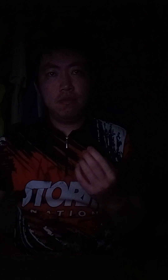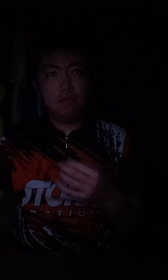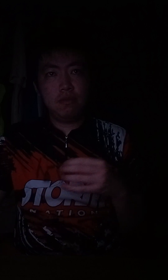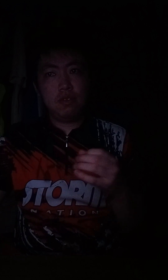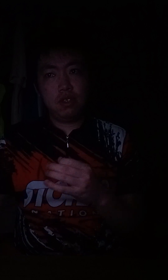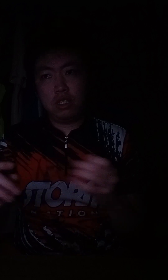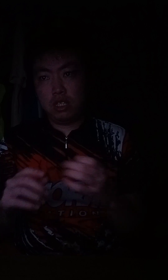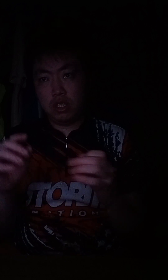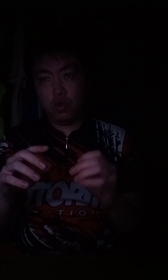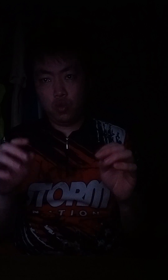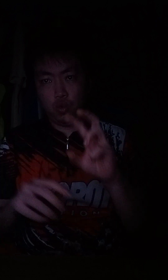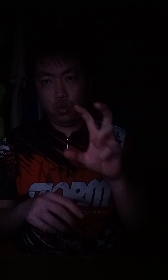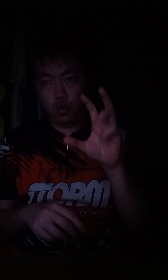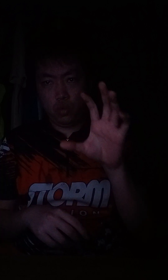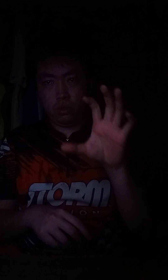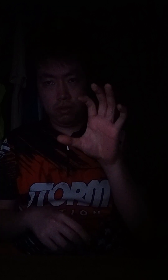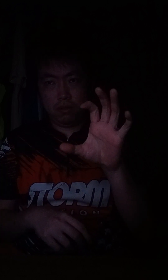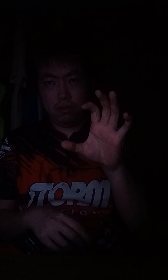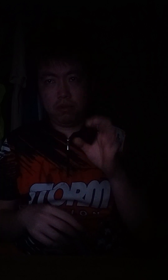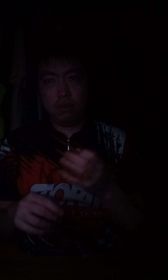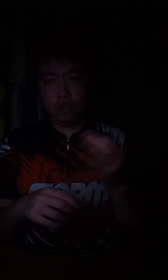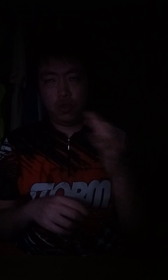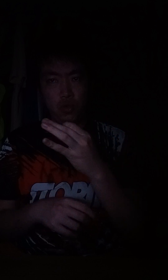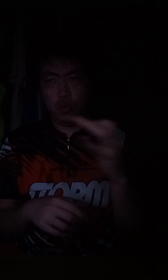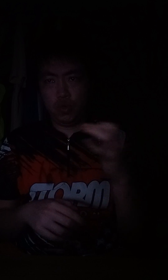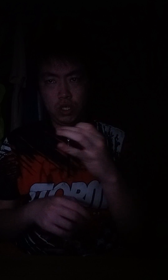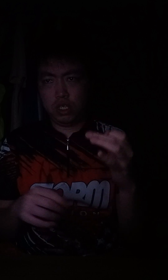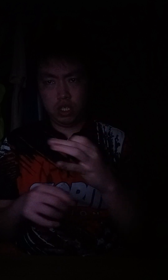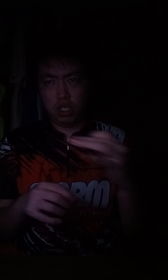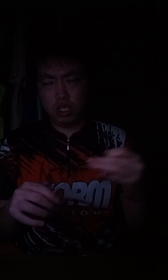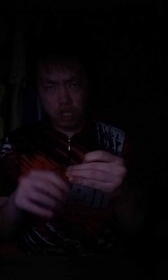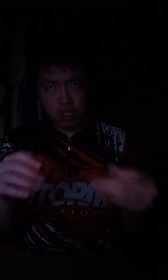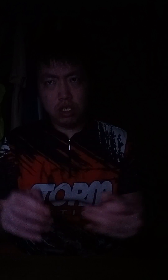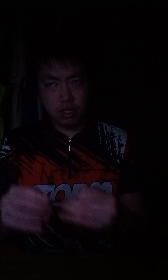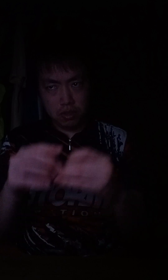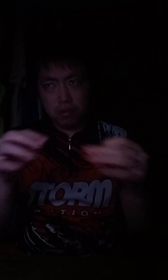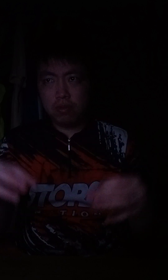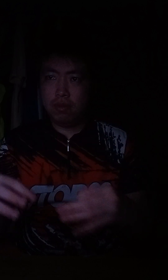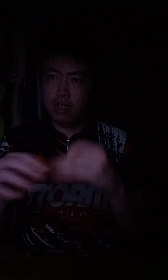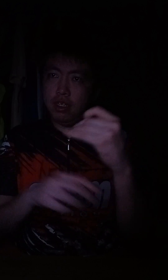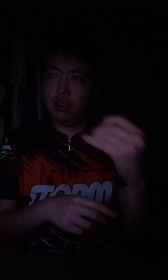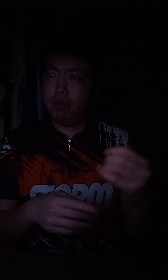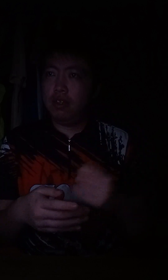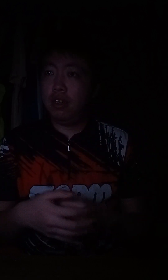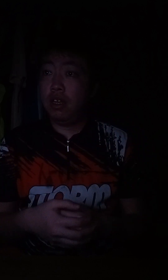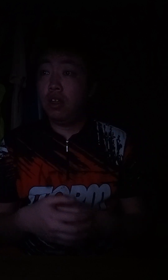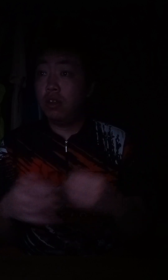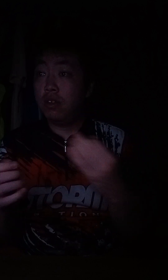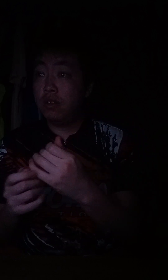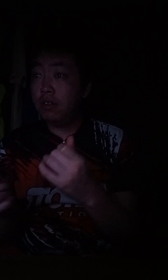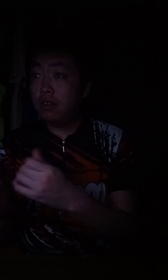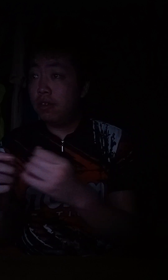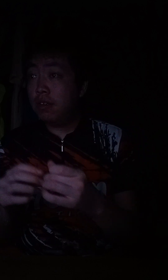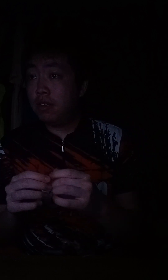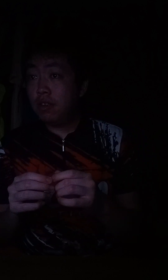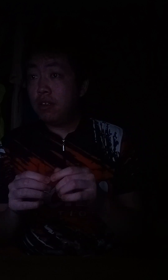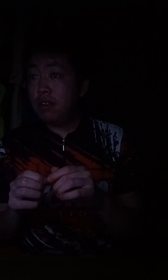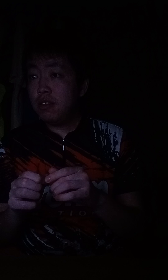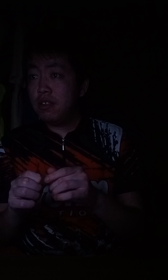전남의 한 공중 화장실입니다. 화장실 칸막이와 바닥 사이에 공간이 있습니다. 청소를 위해 대부분 화장실이 이런 구조로